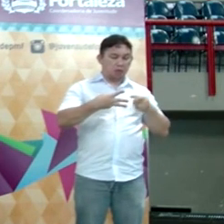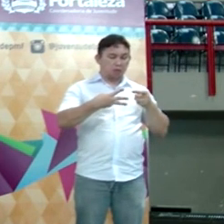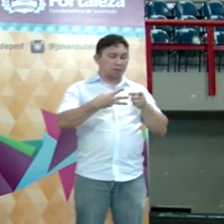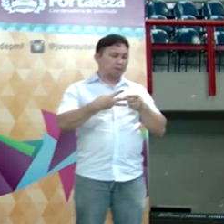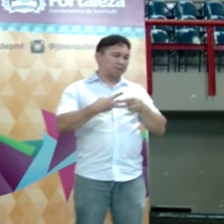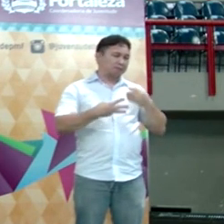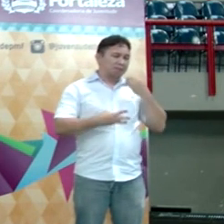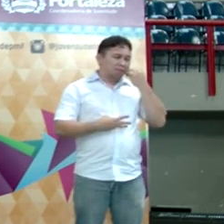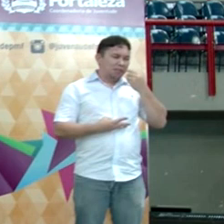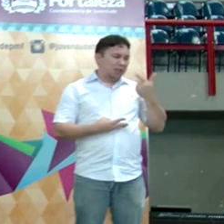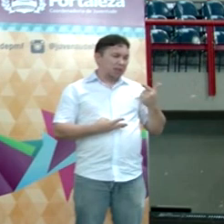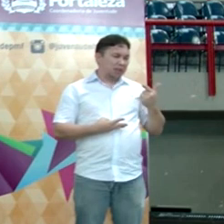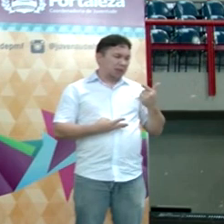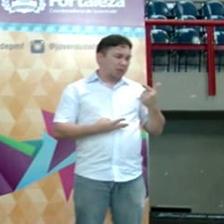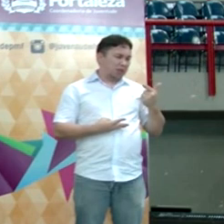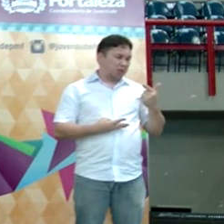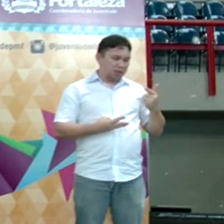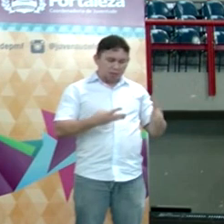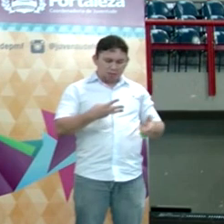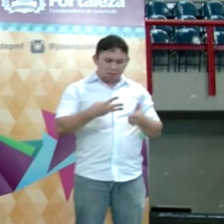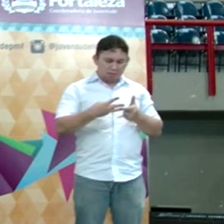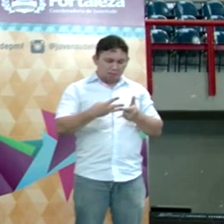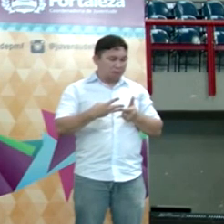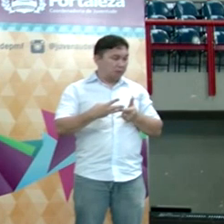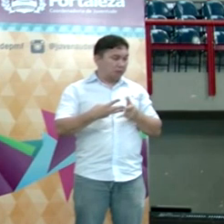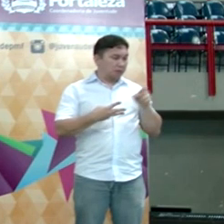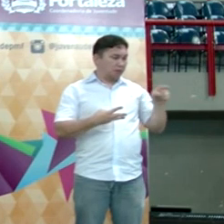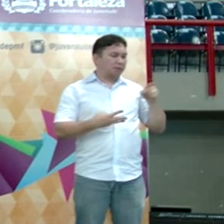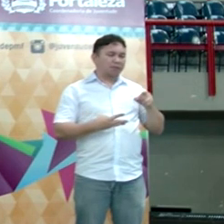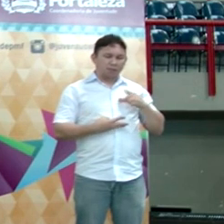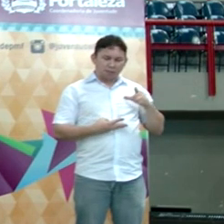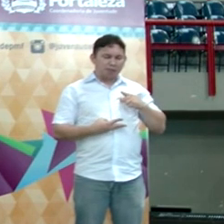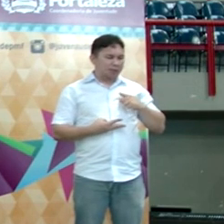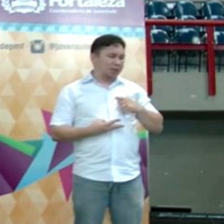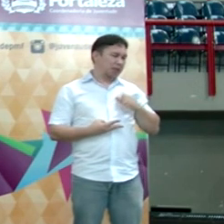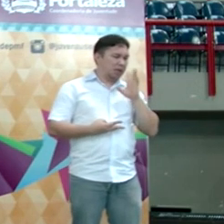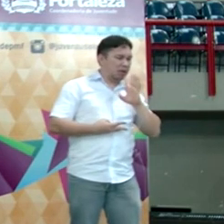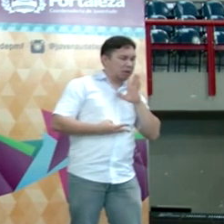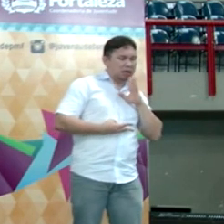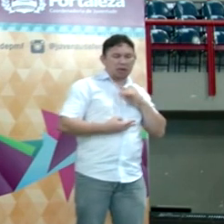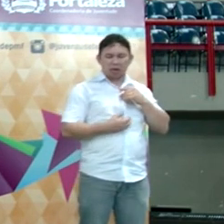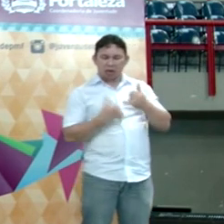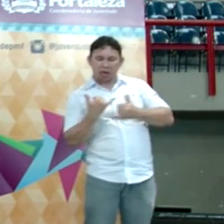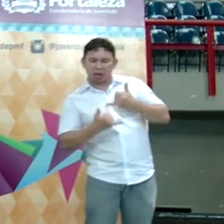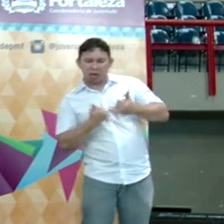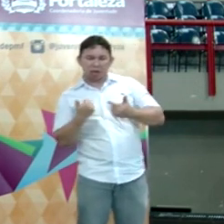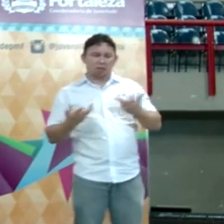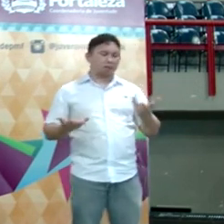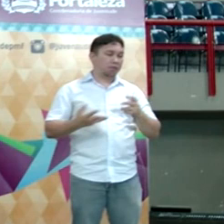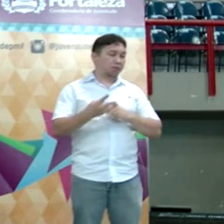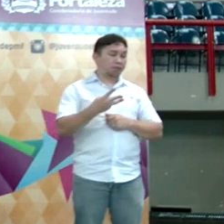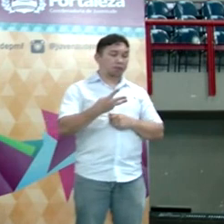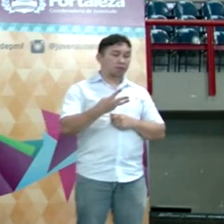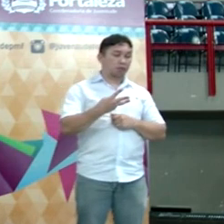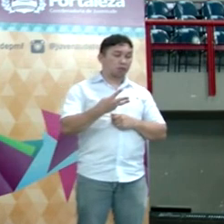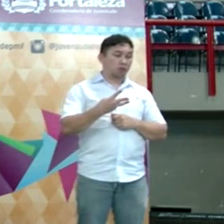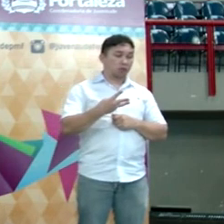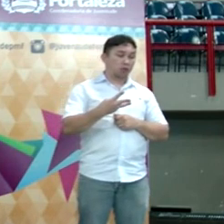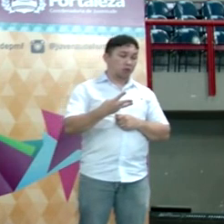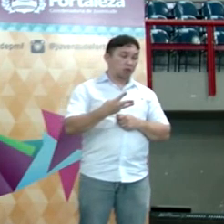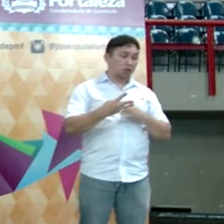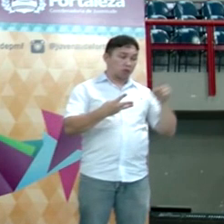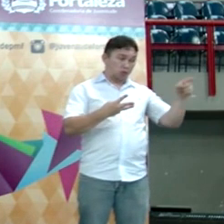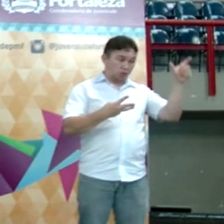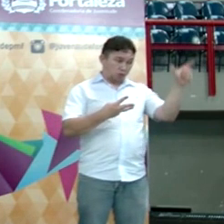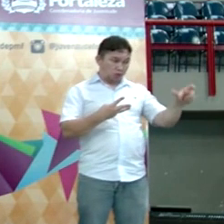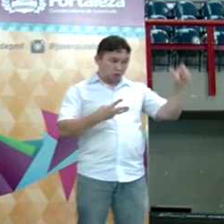é inexperiente, marque também. E ele é extrovertido, marque também. Então o candidato